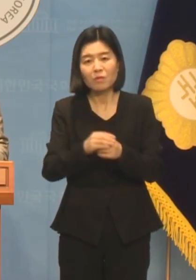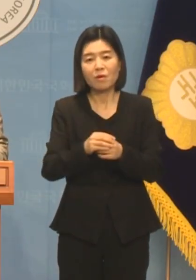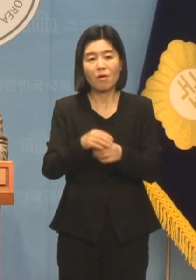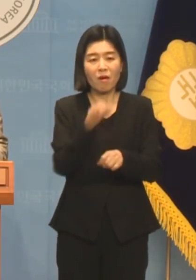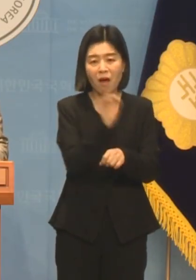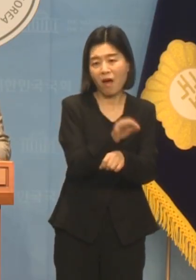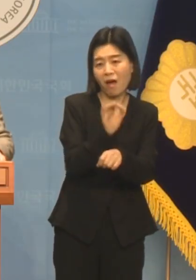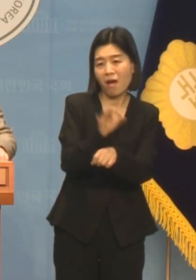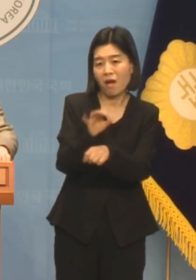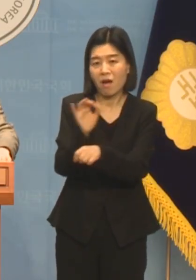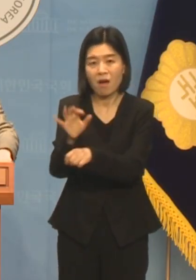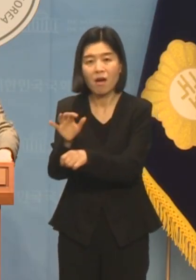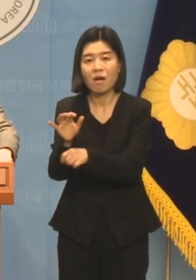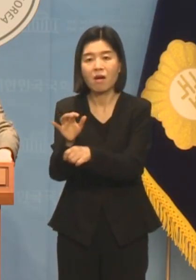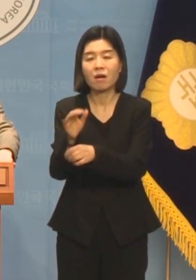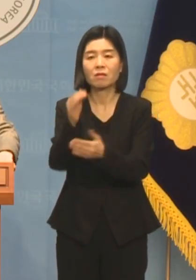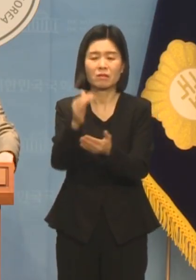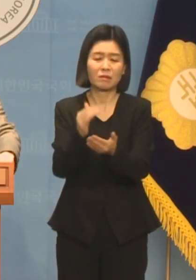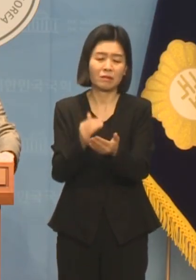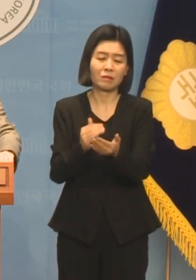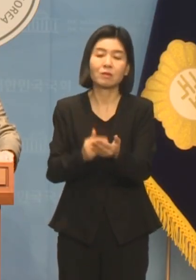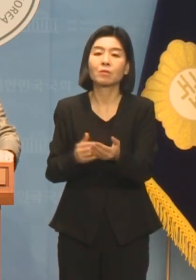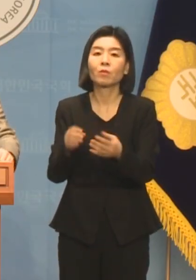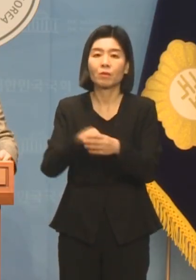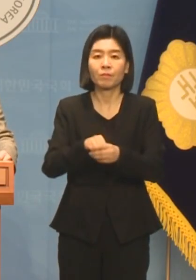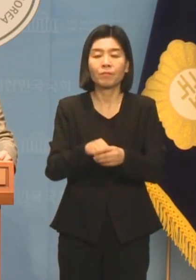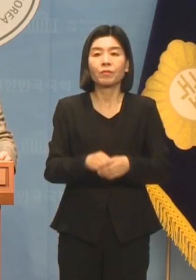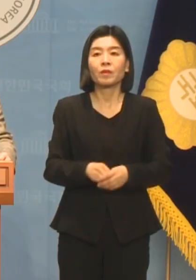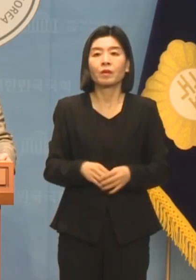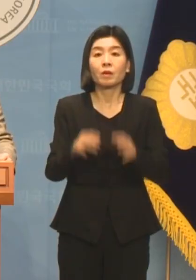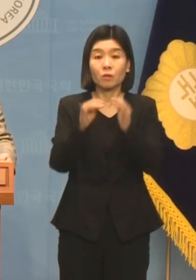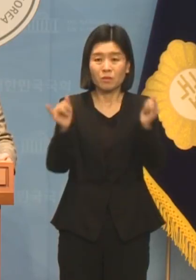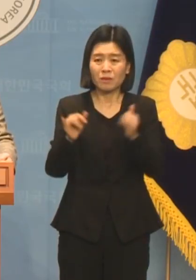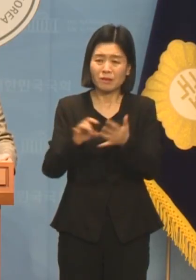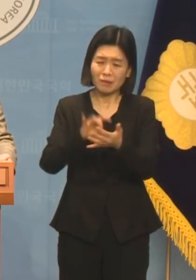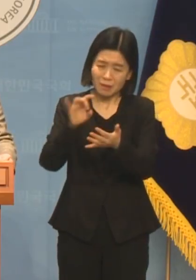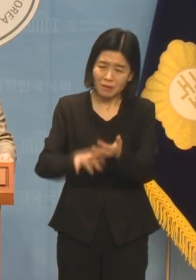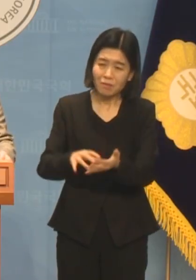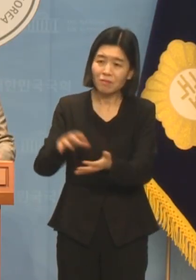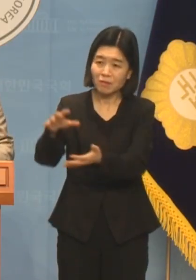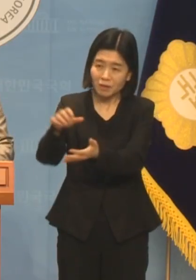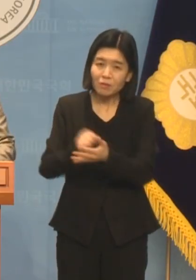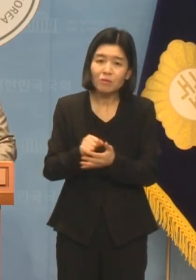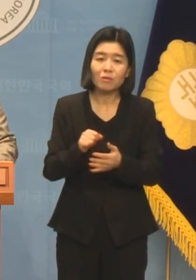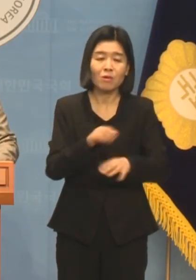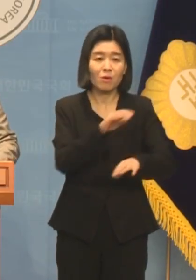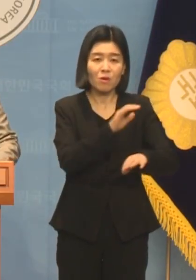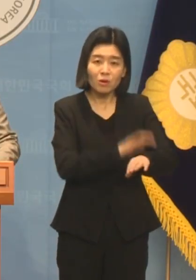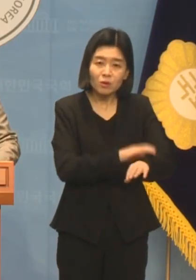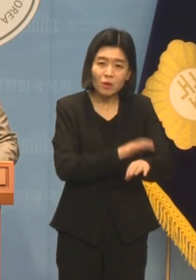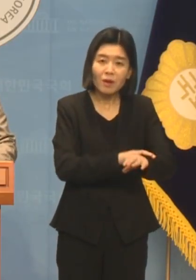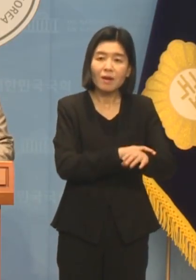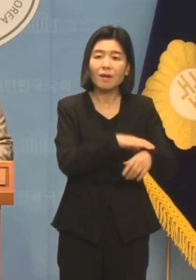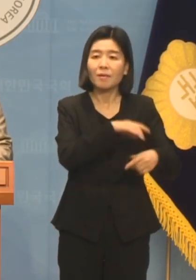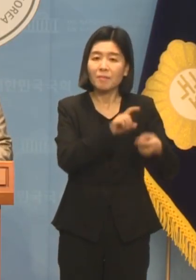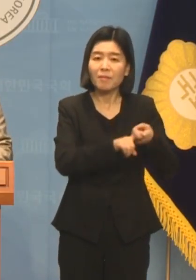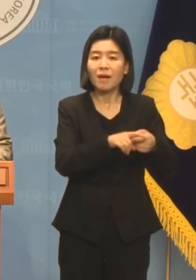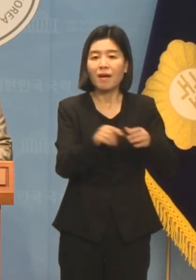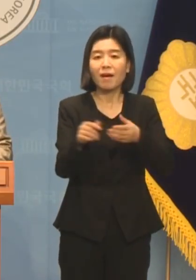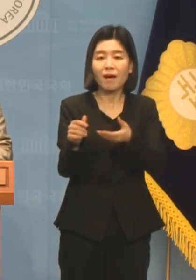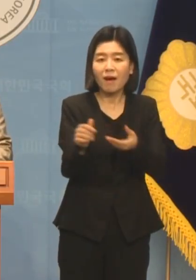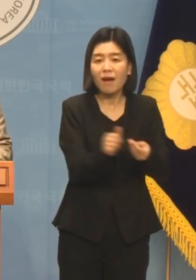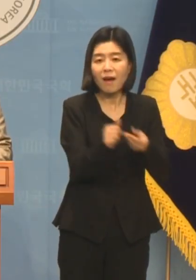구매 내역도 포함되어 있었습니다. 즉 국민 혈세로 종북 좌파 강사들을 초빙해서